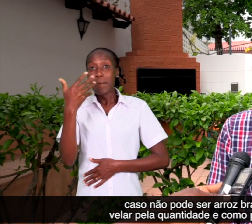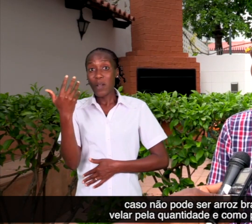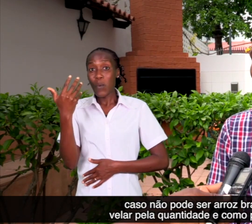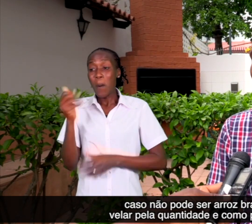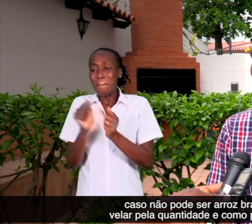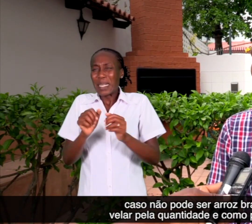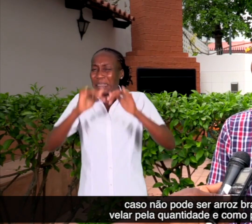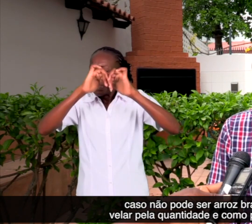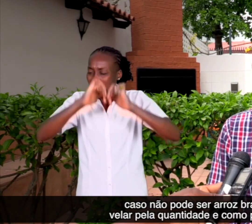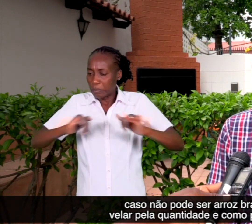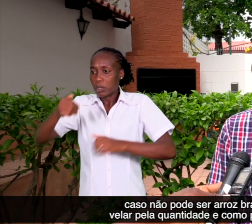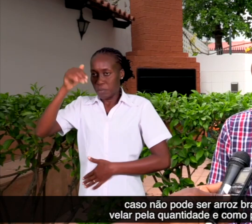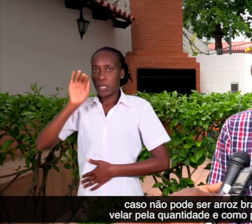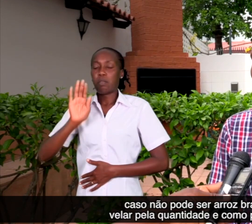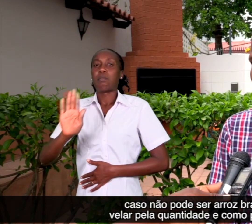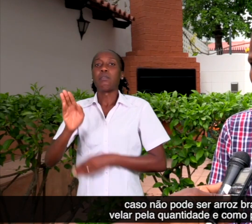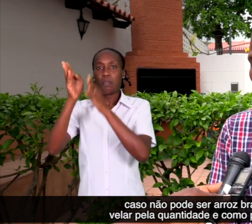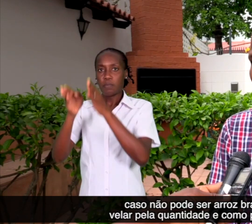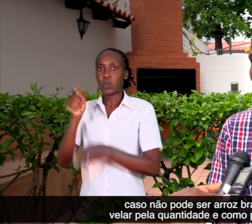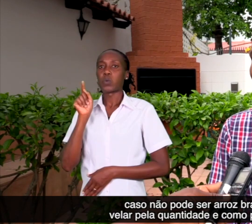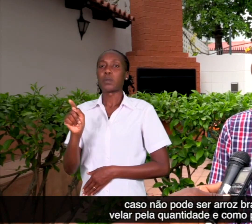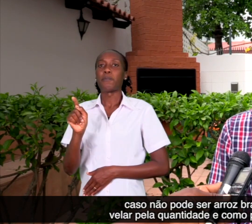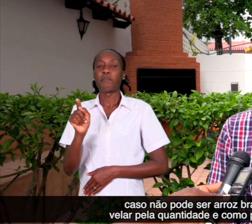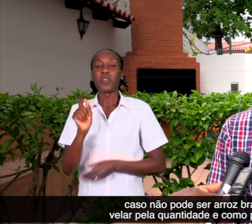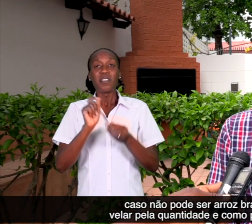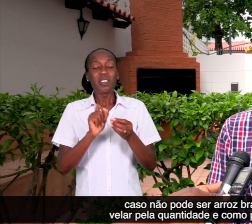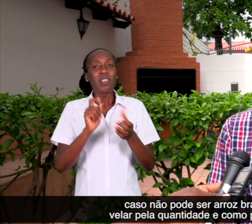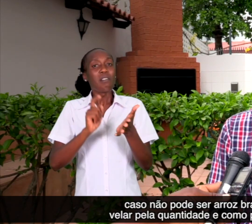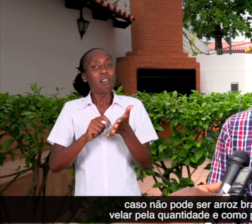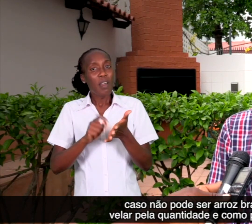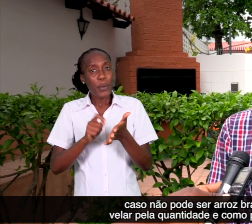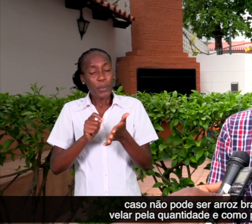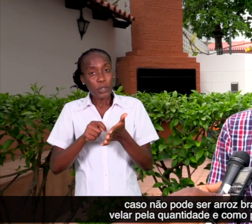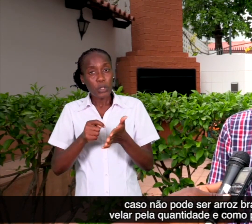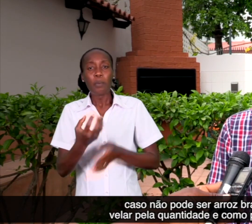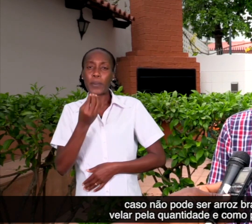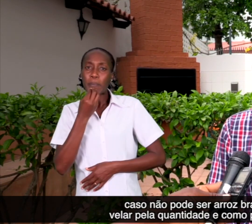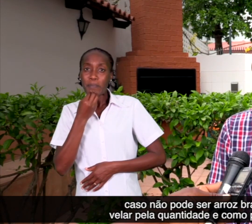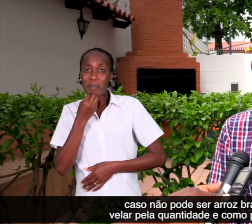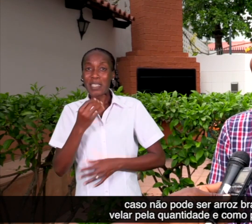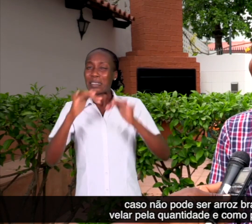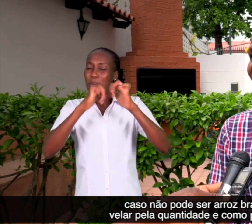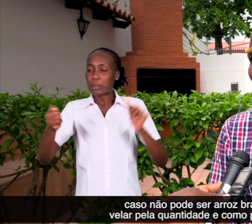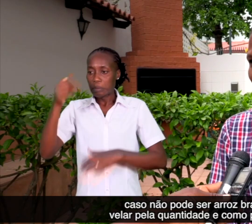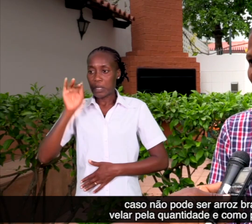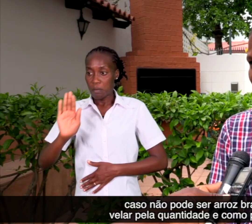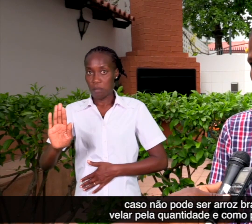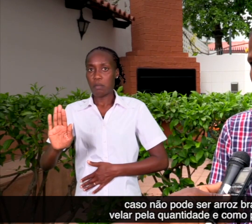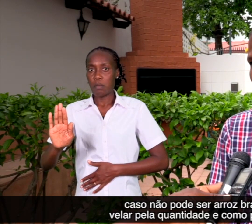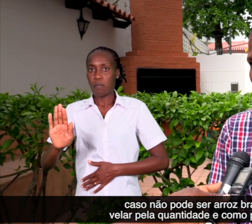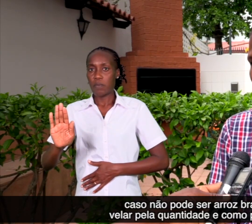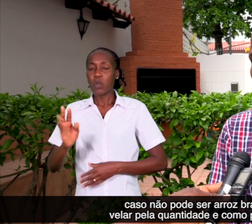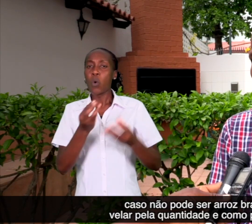mas terá que velar muito pela questão da quantidade e também em torno de como é que fará a